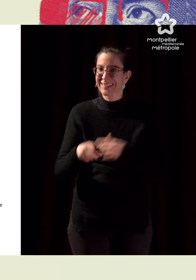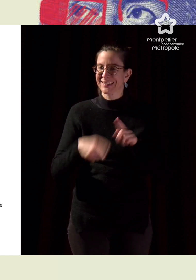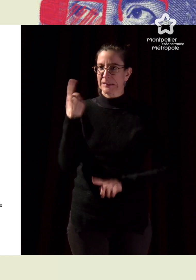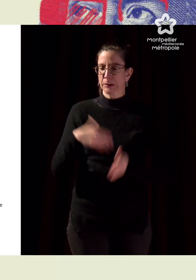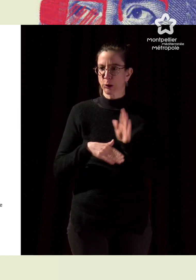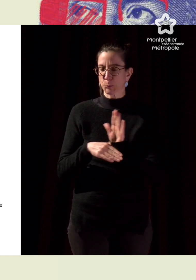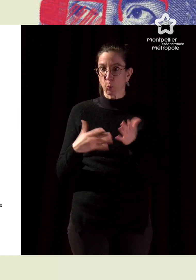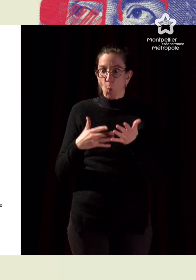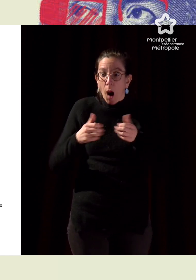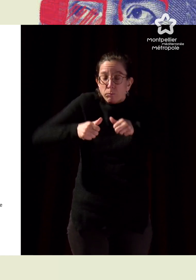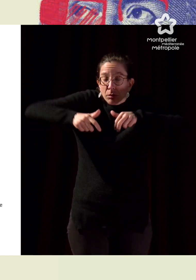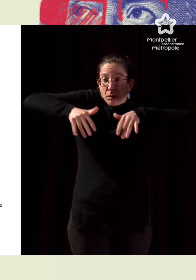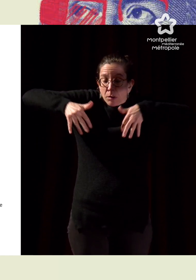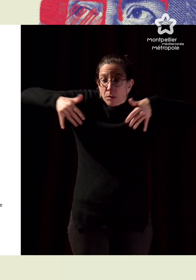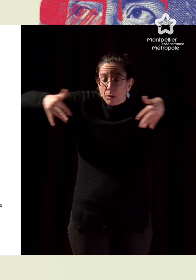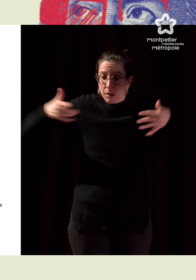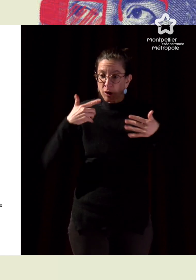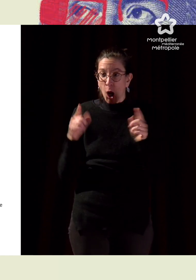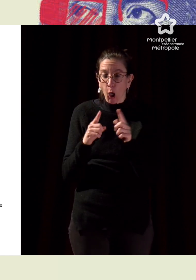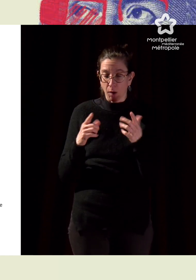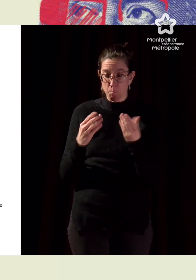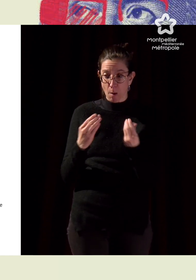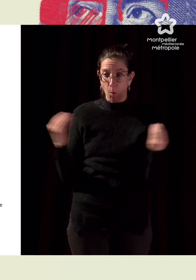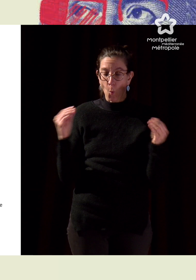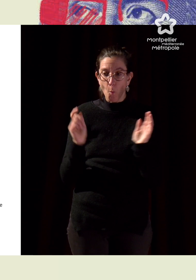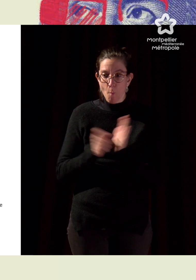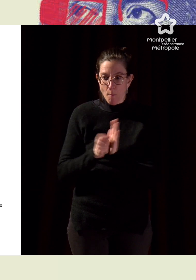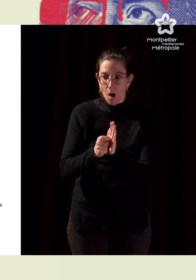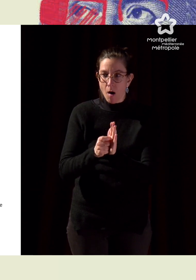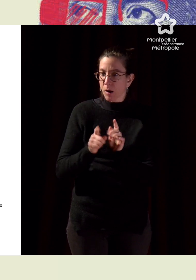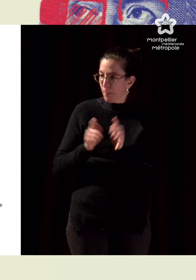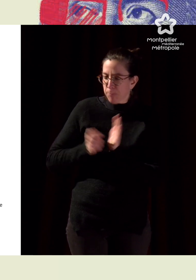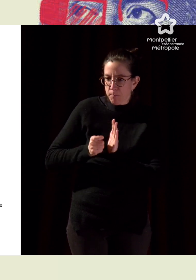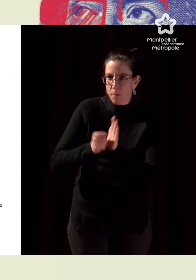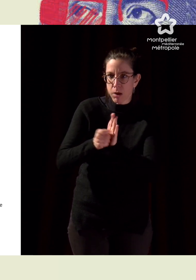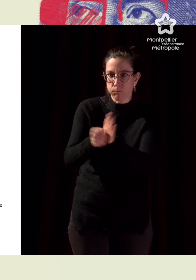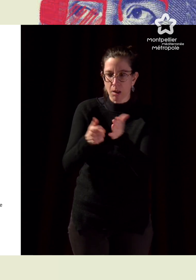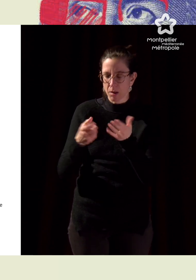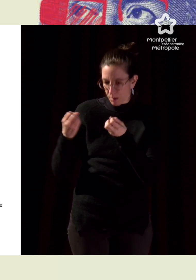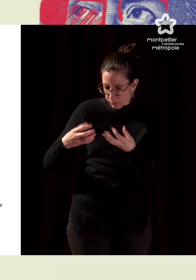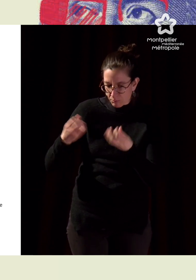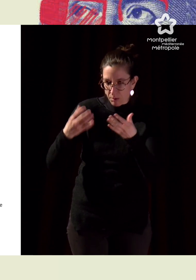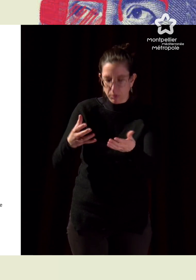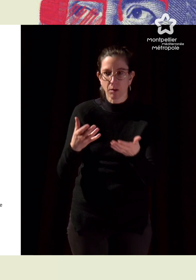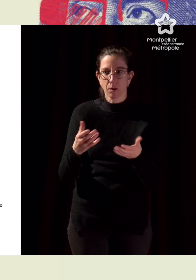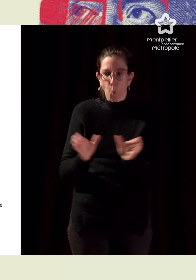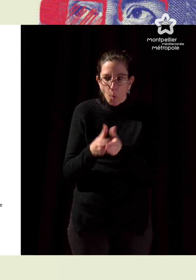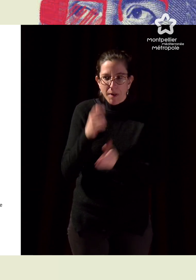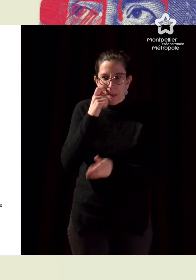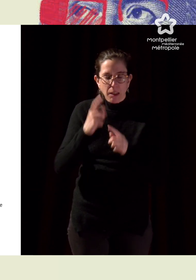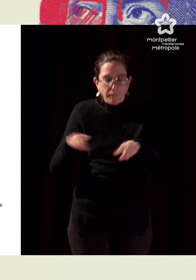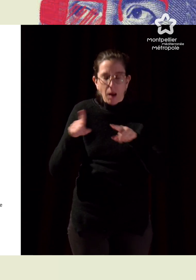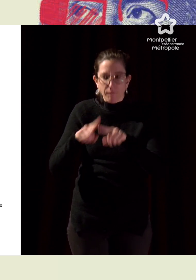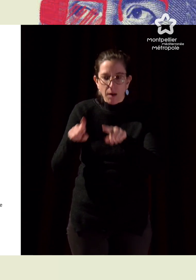que c'est buissonnant. En fait, il y a plein de moments où il y a eu plein d'espèces dans la lignée humaine. On ne sait pas